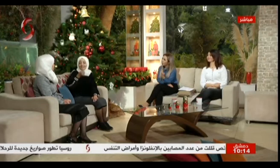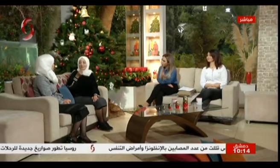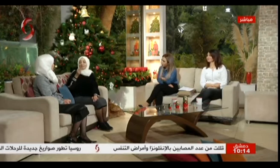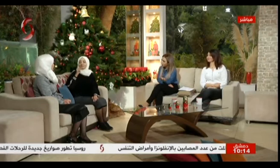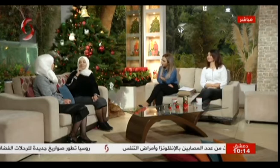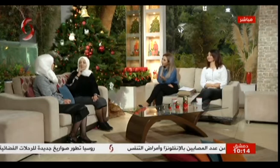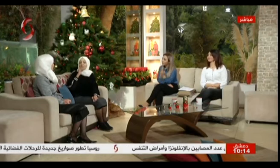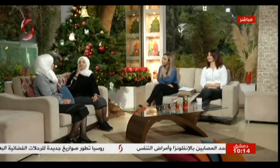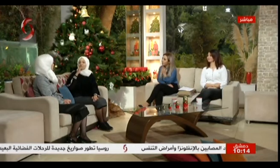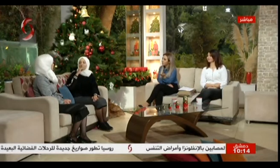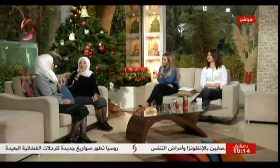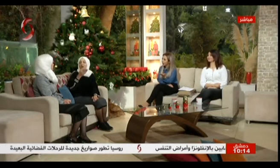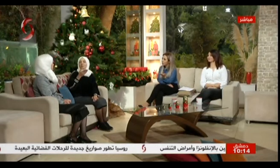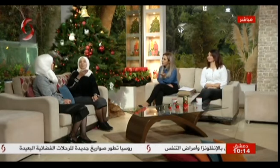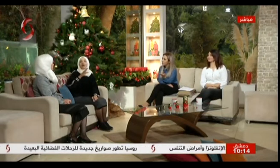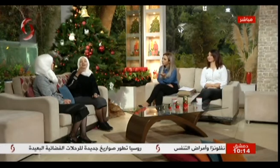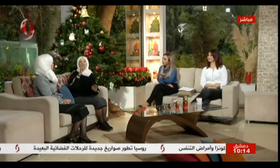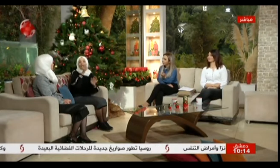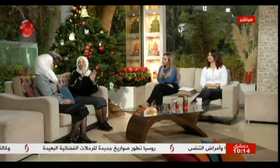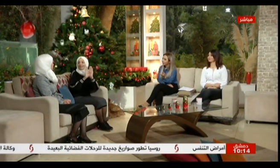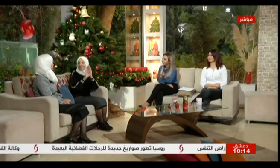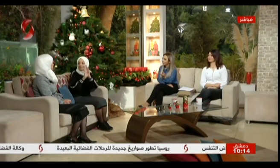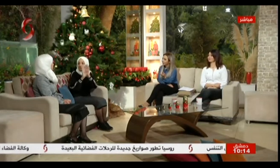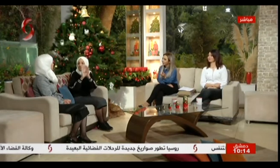لوالدتها، لوالدها، لكل مين دعمها.